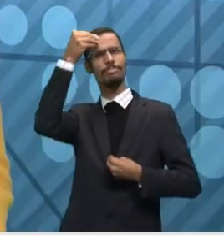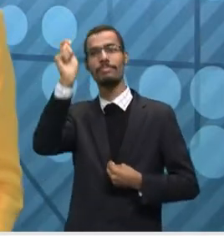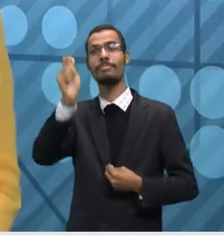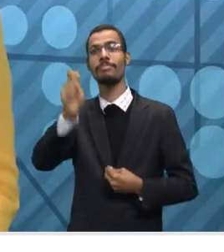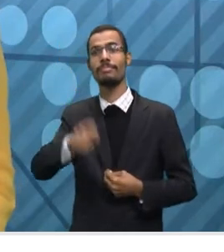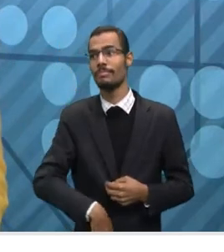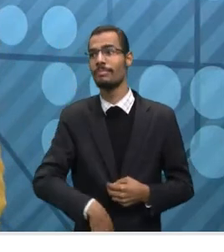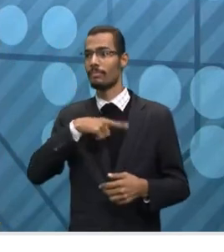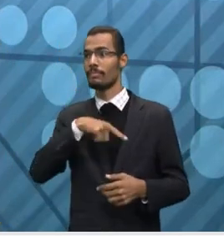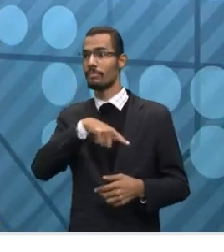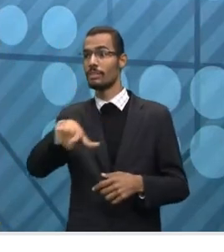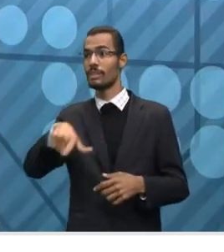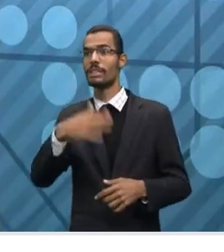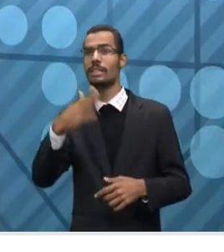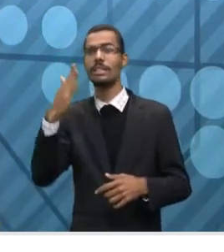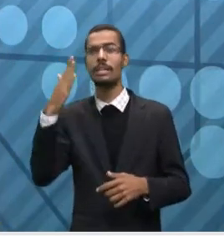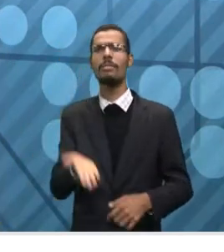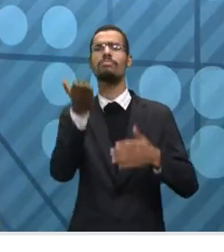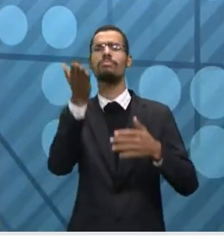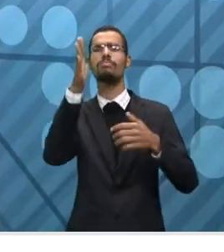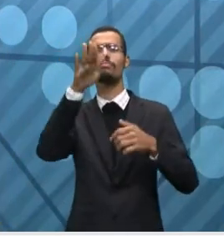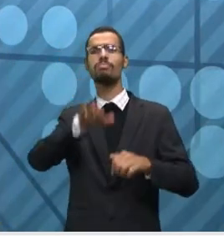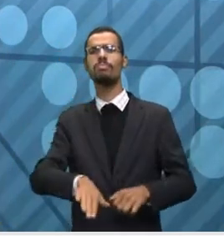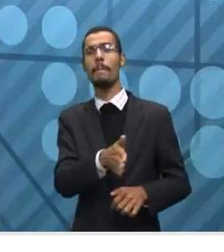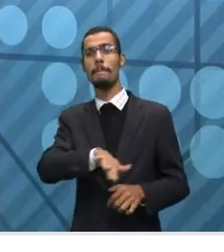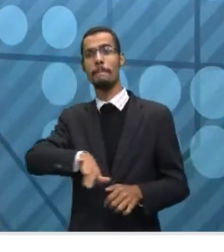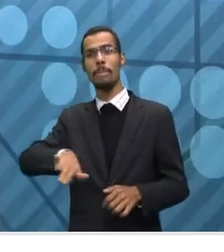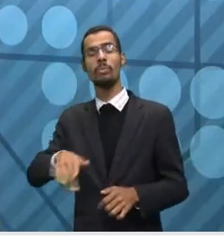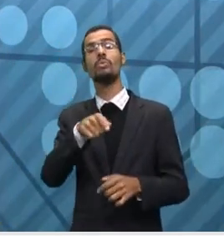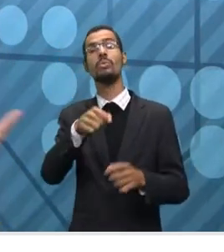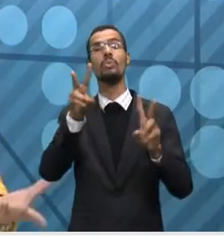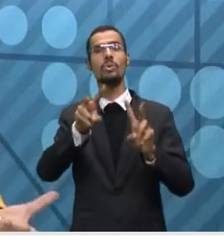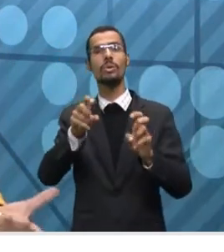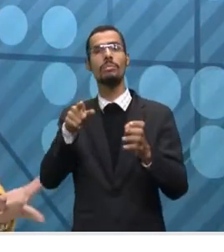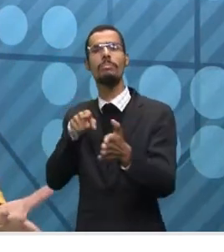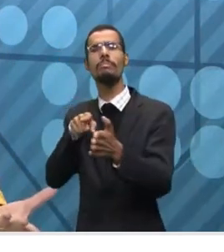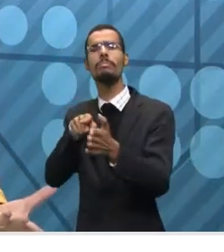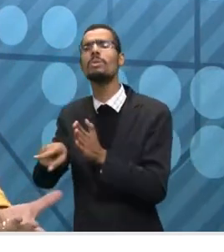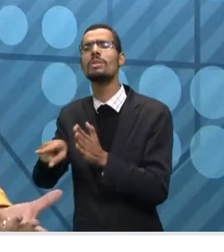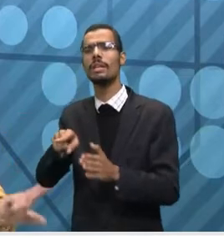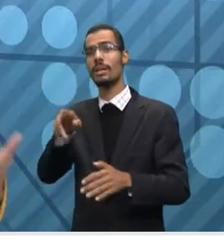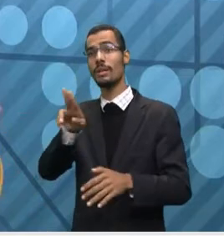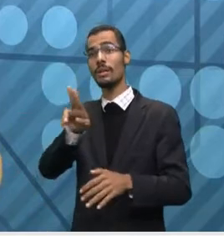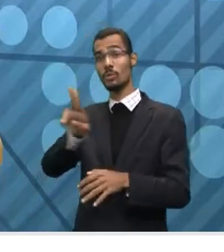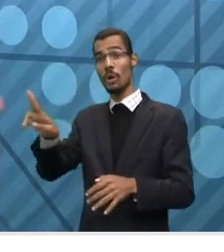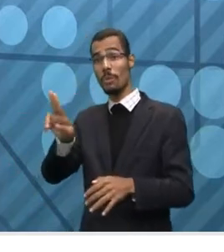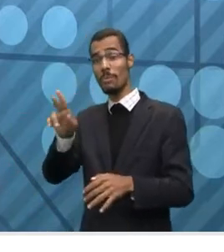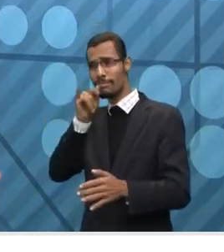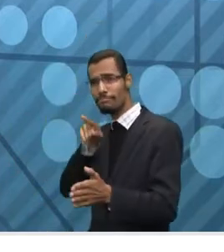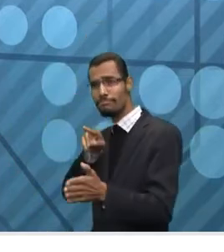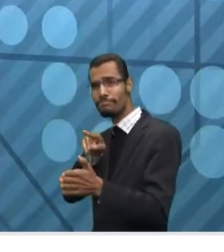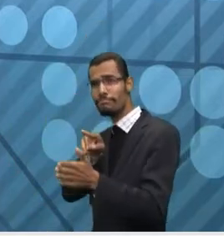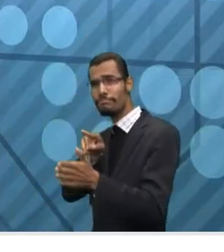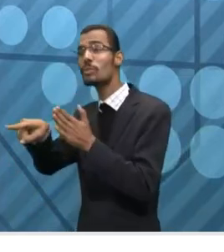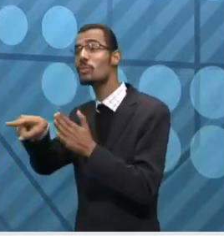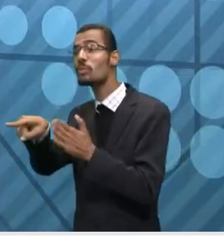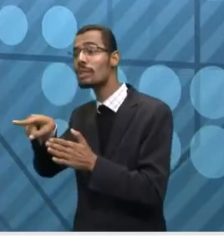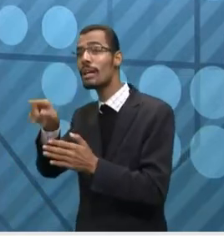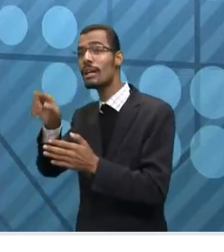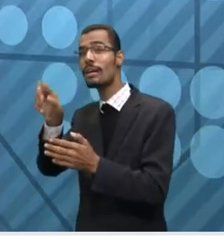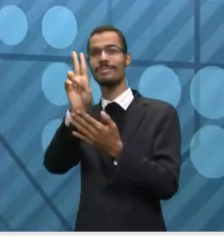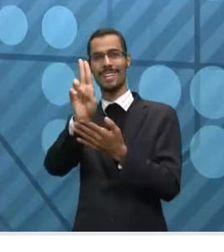claro, né, a necessidade de saber a orientação da palma da mão, é em relação a perguntar o nome. Porque o nome, quando eu pergunto o nome,